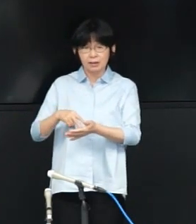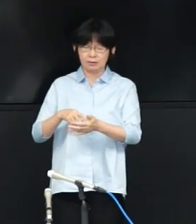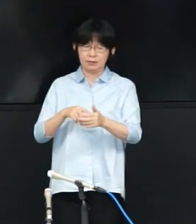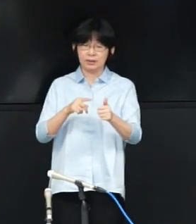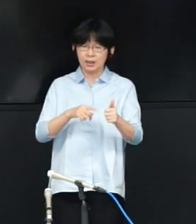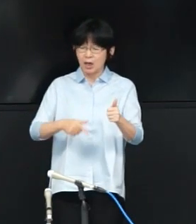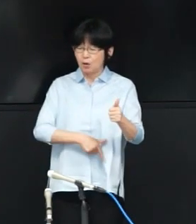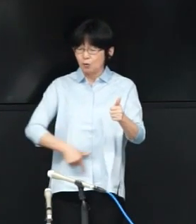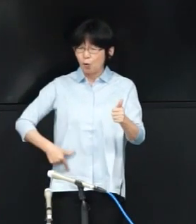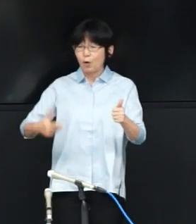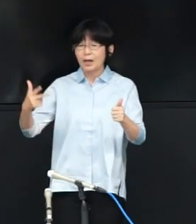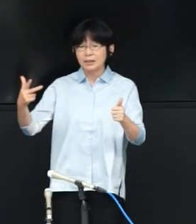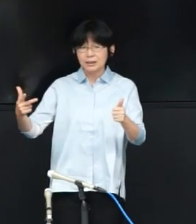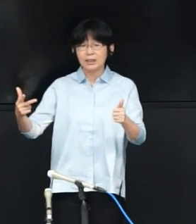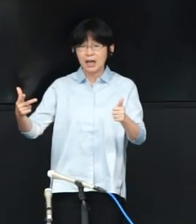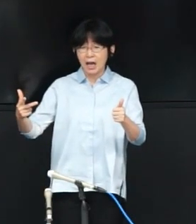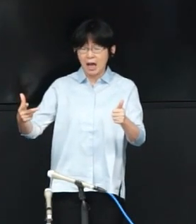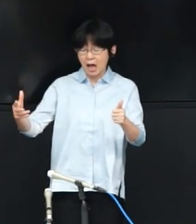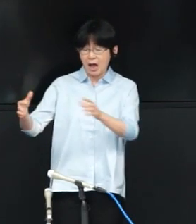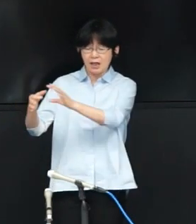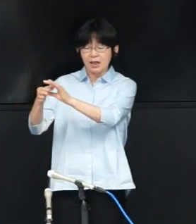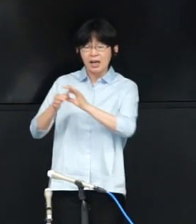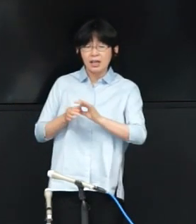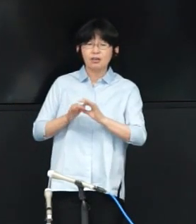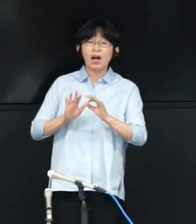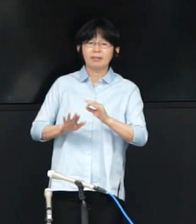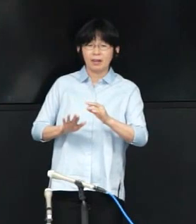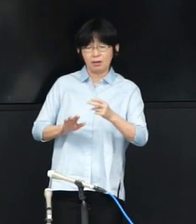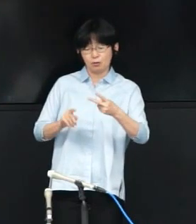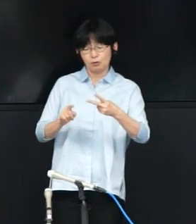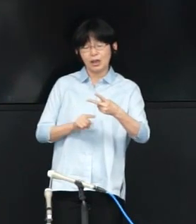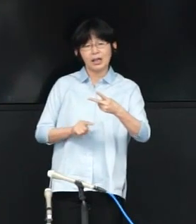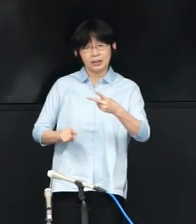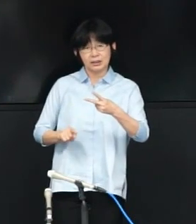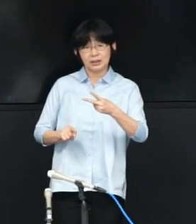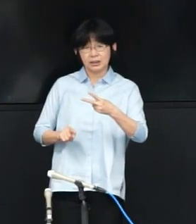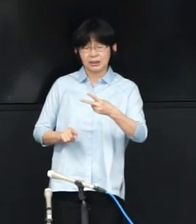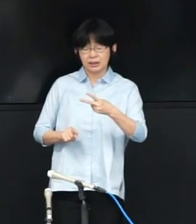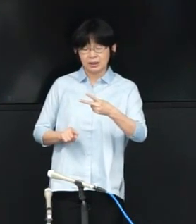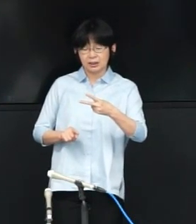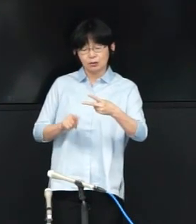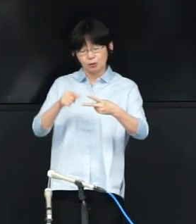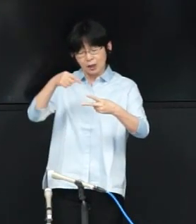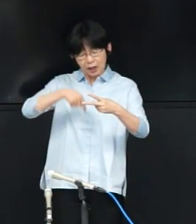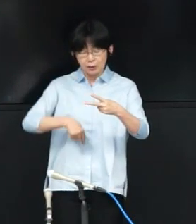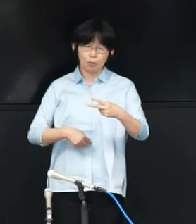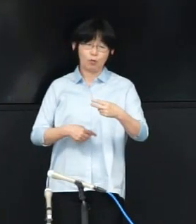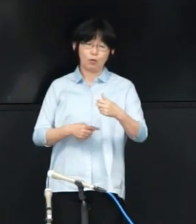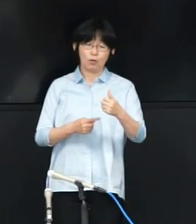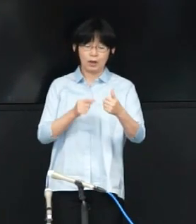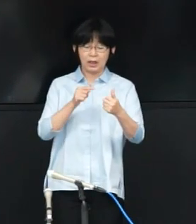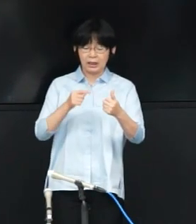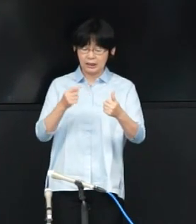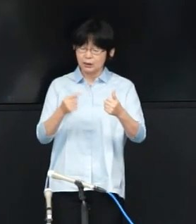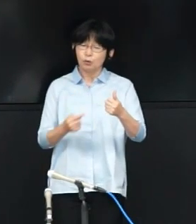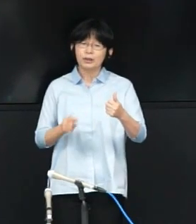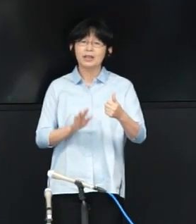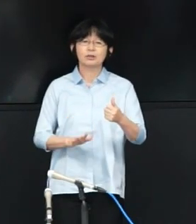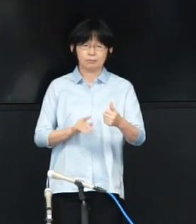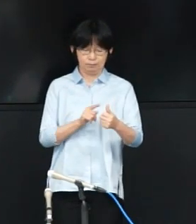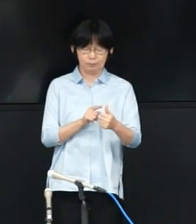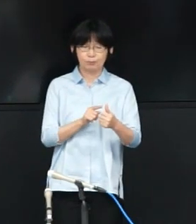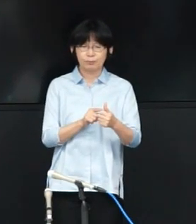連絡がございました。お二人いらっしゃいましたけれども、そのうちの一人でございます。このお二人のうち